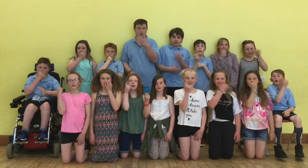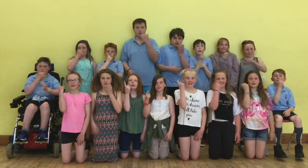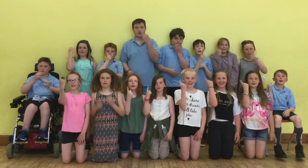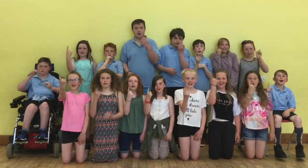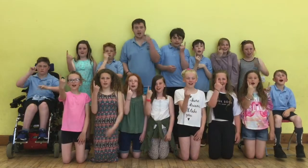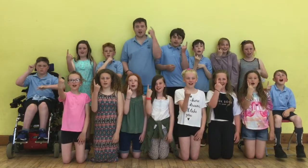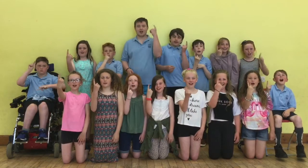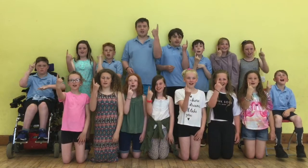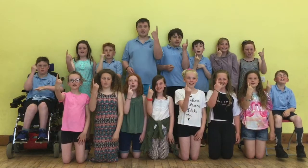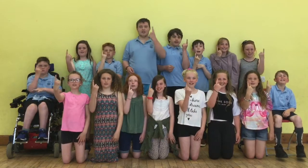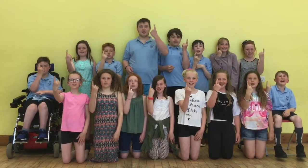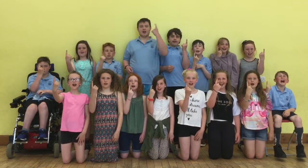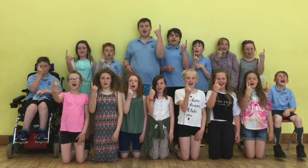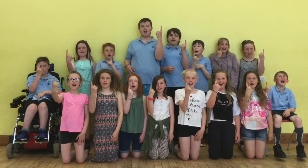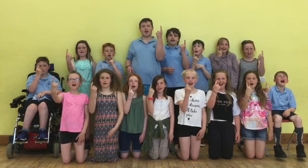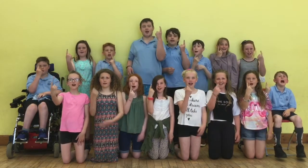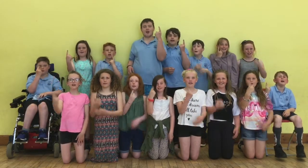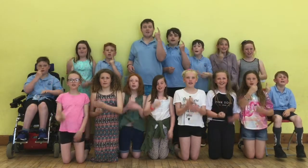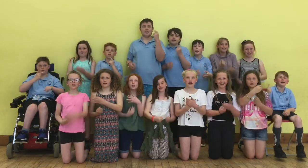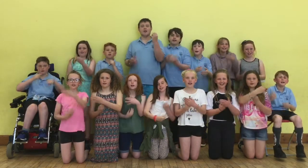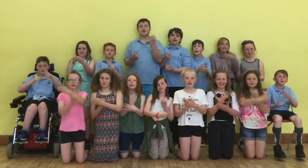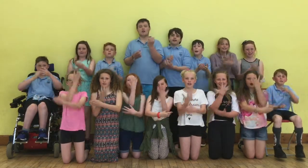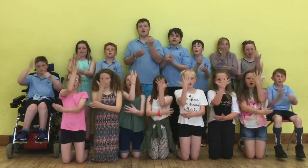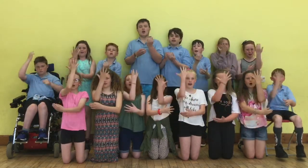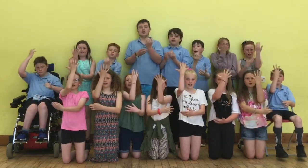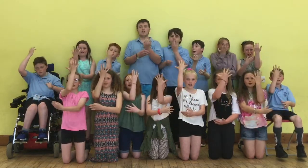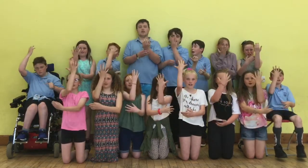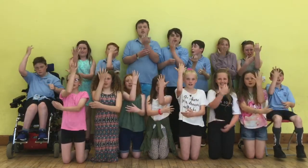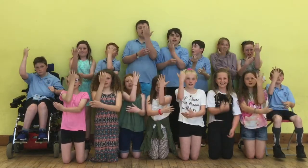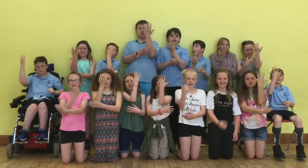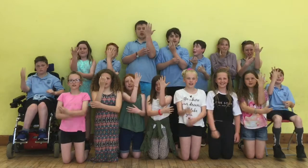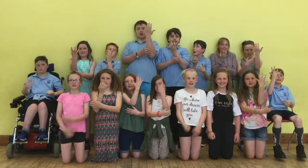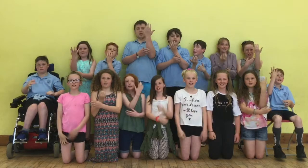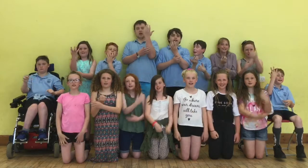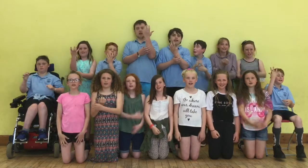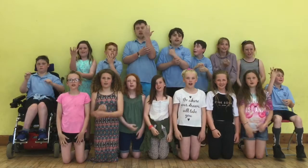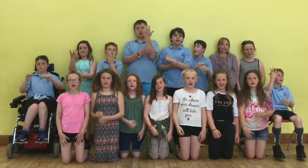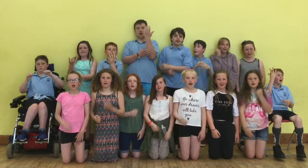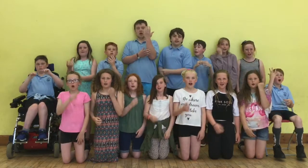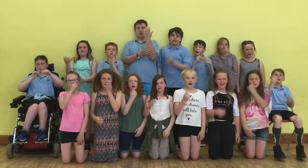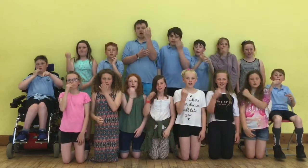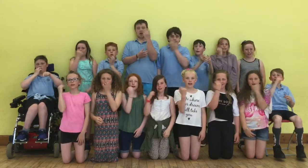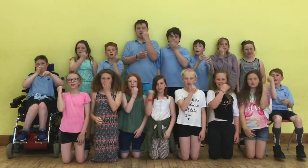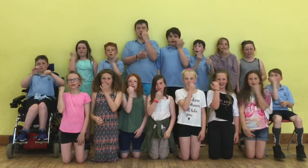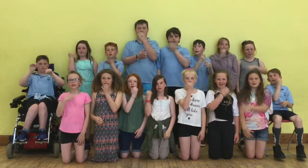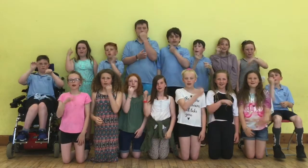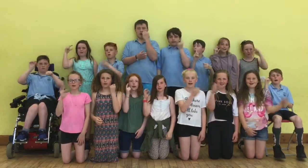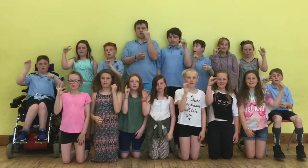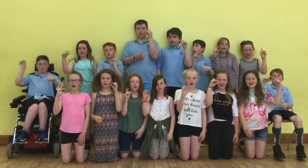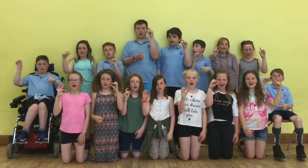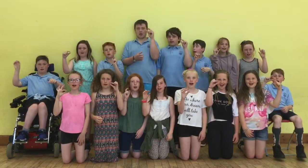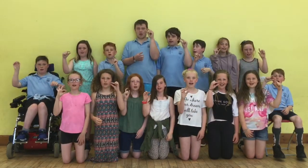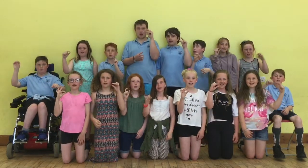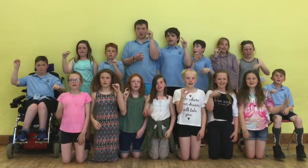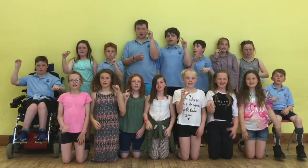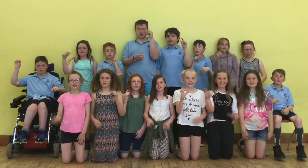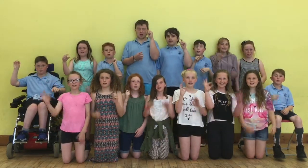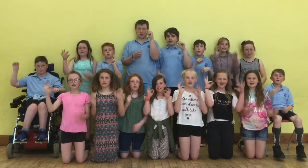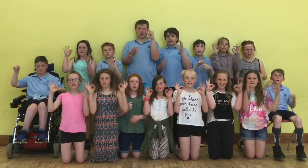globi'n cyntaf i dod i dwi'n tîn, o'l i'r liweddfa sy'n